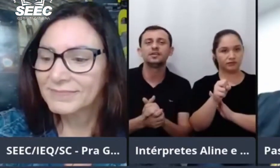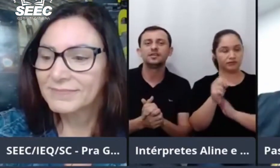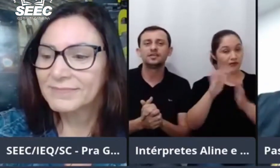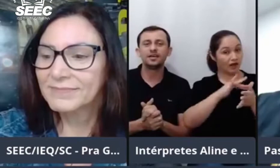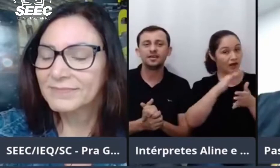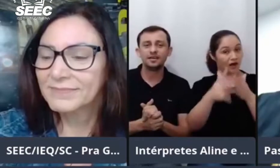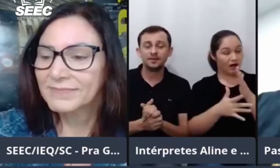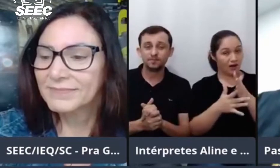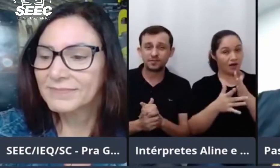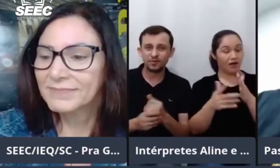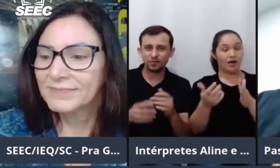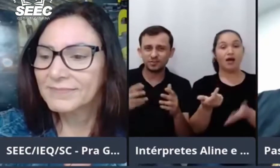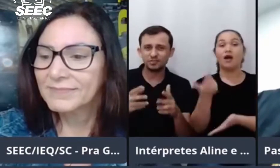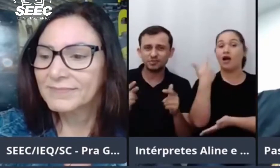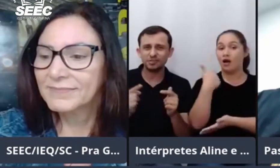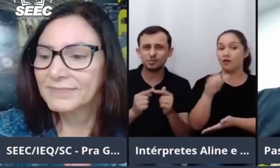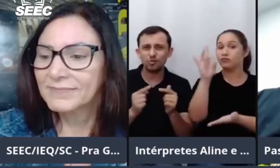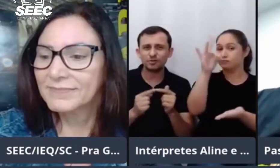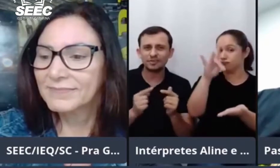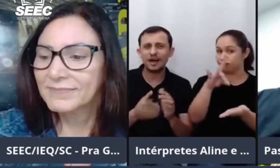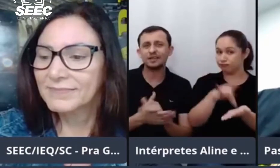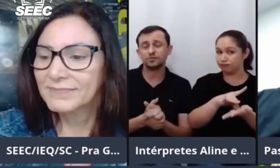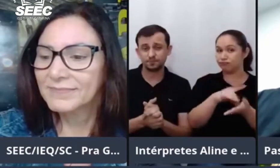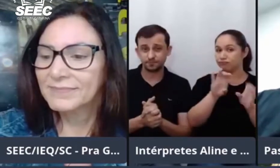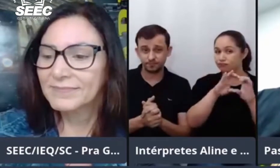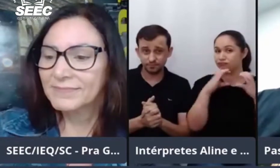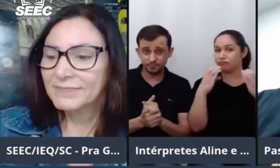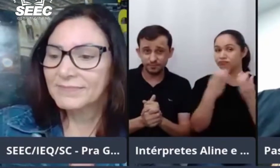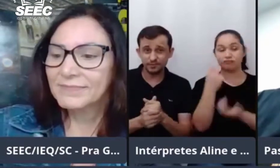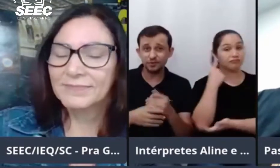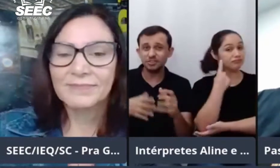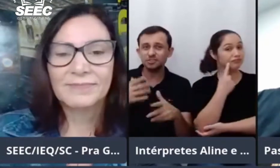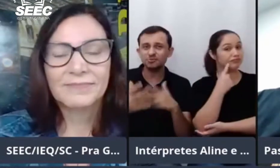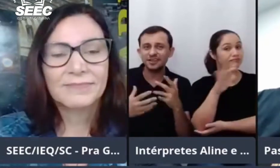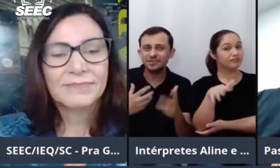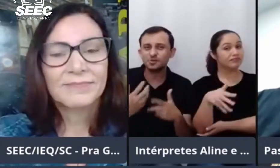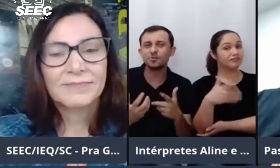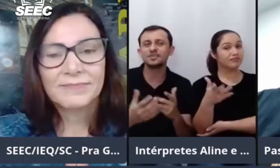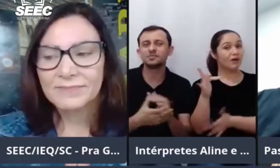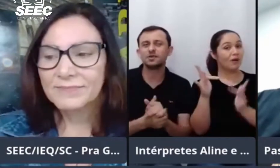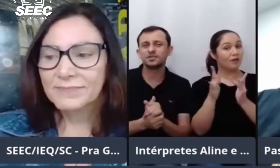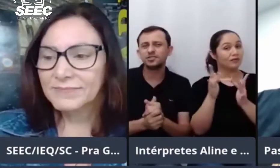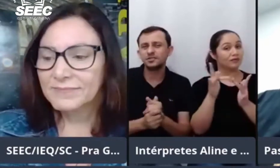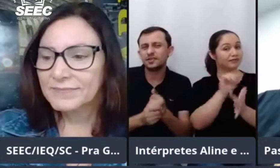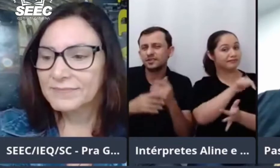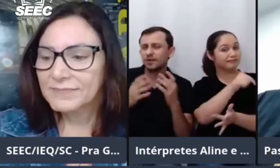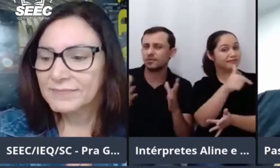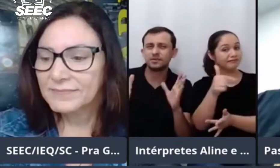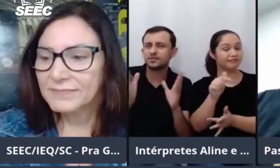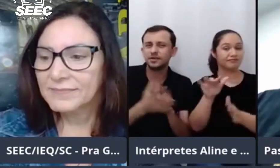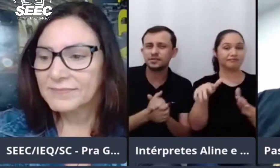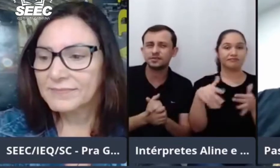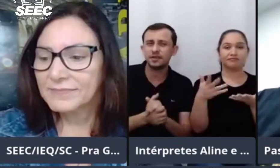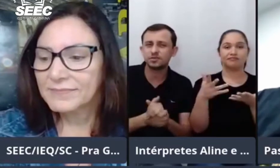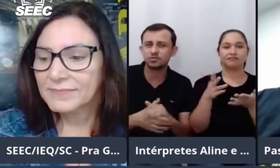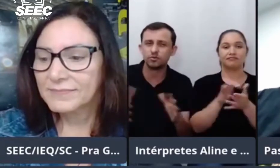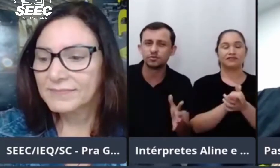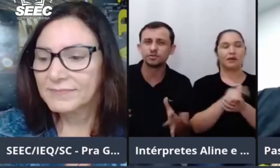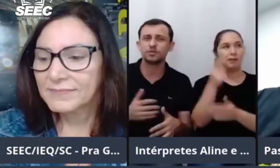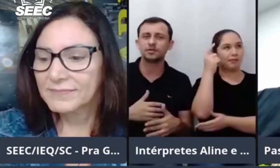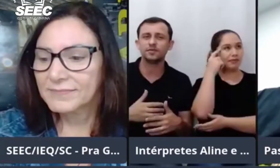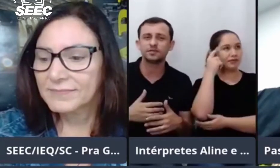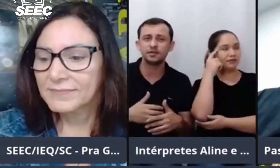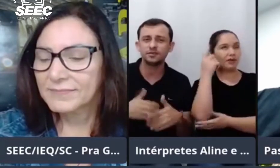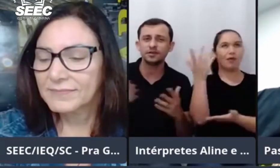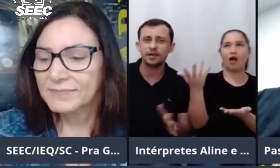surda, né? Então, como a gente não tem esse contato, então a gente não tem esse conhecimento. A gente entende, não, eles têm acesso